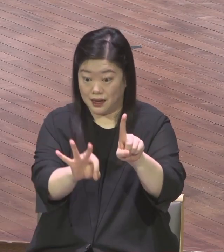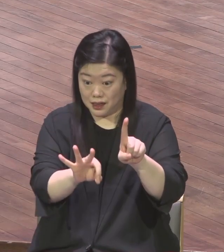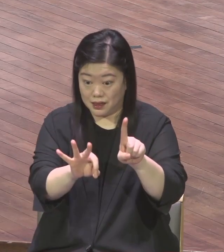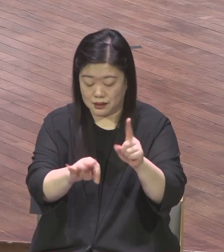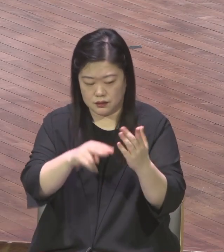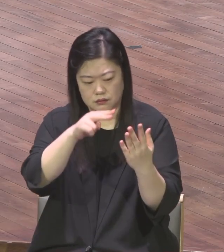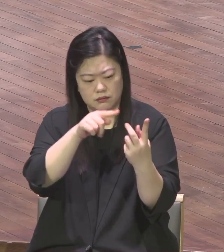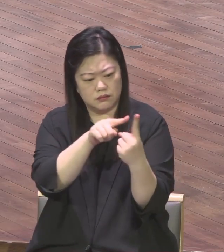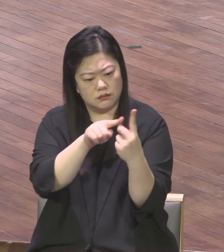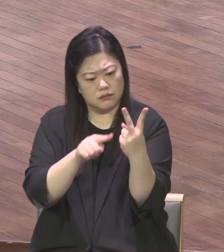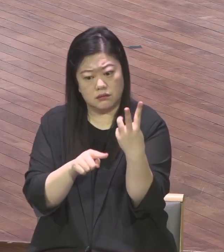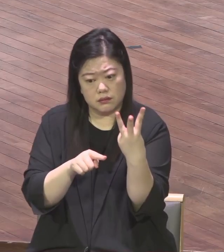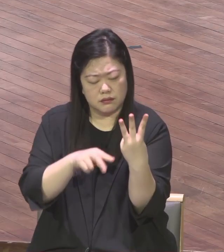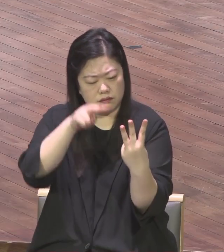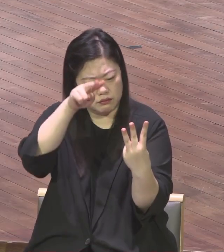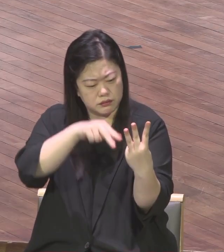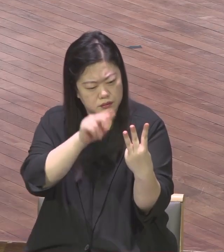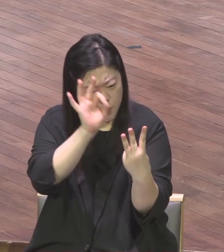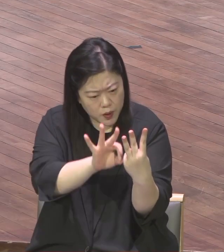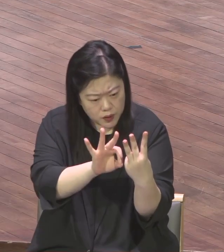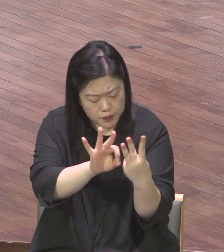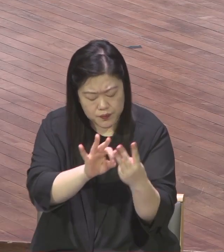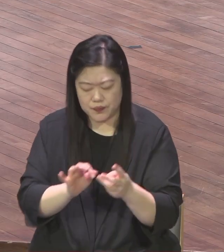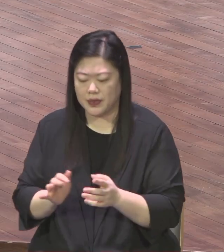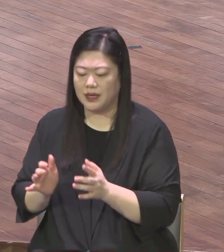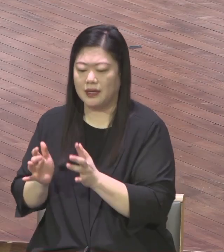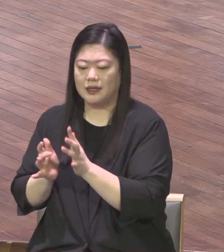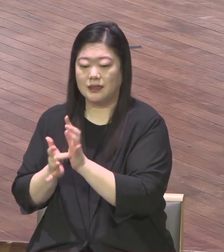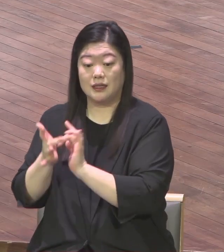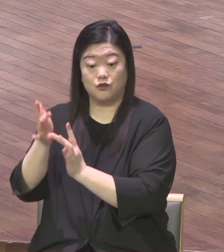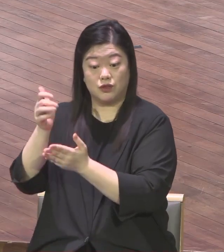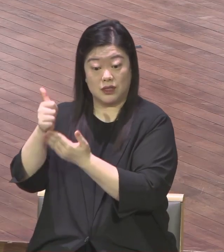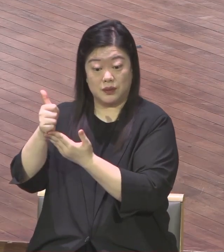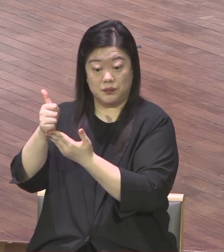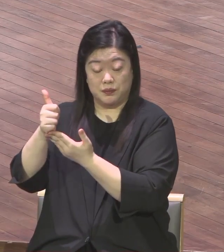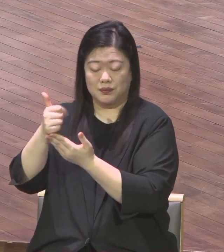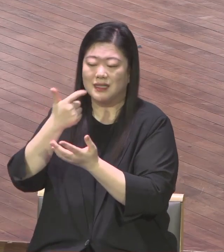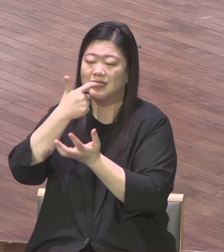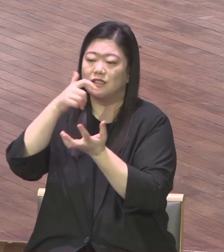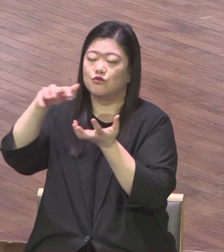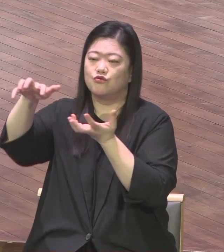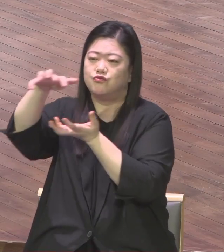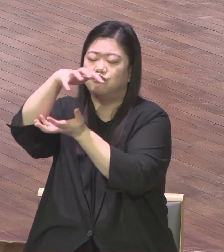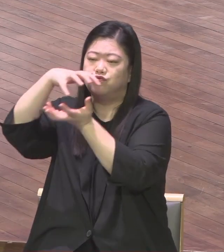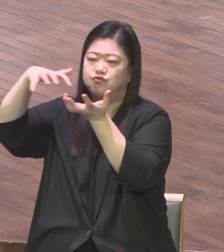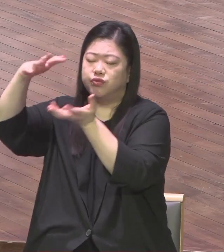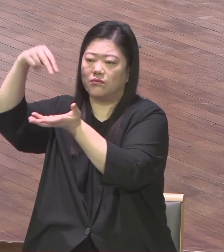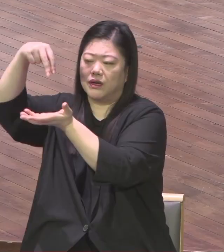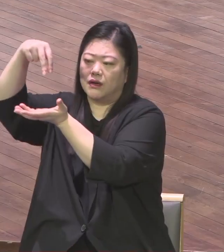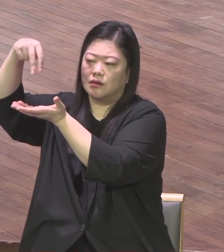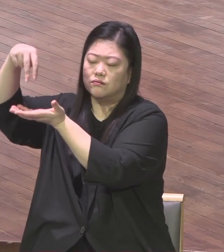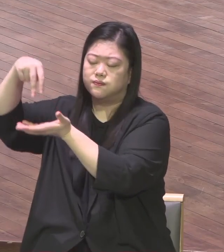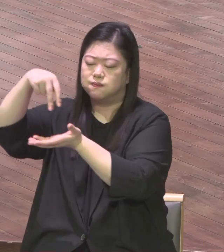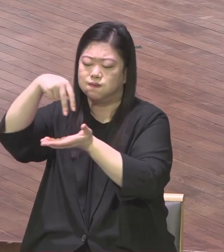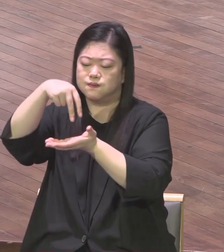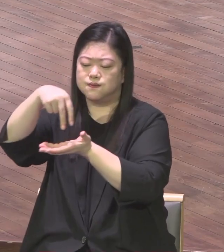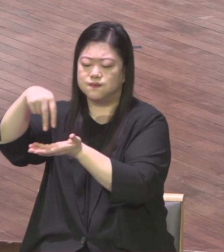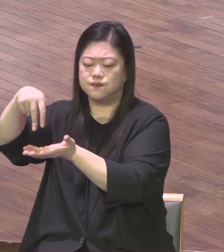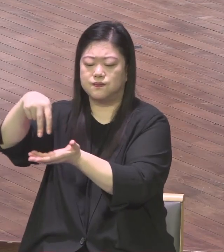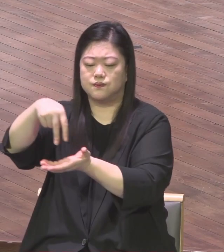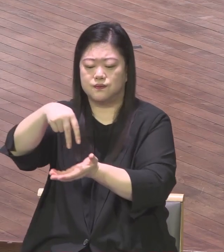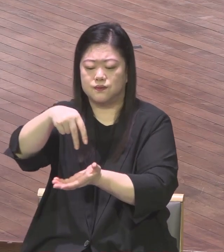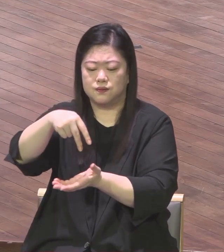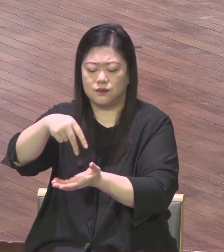보면 예수님께서 인자가 구름을 타고 큰 권능과